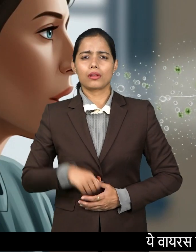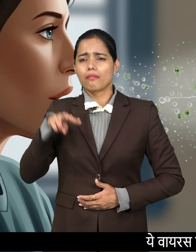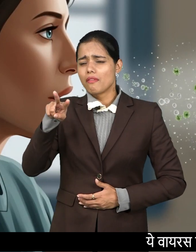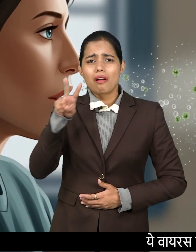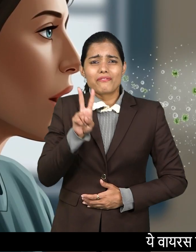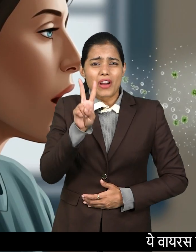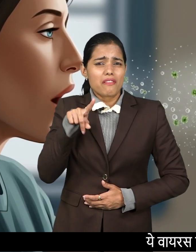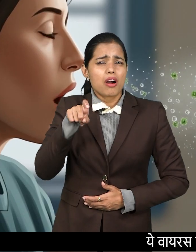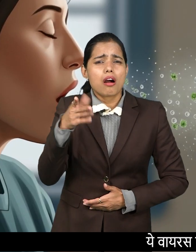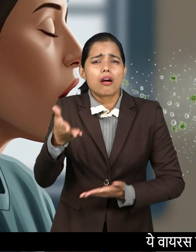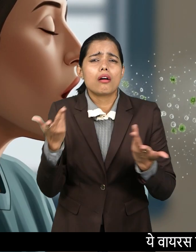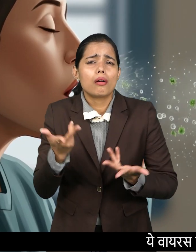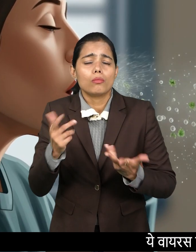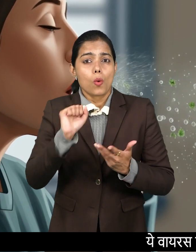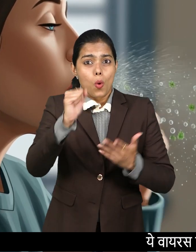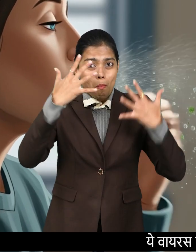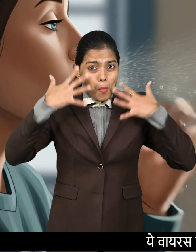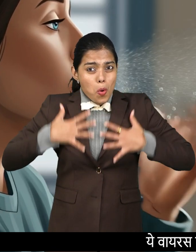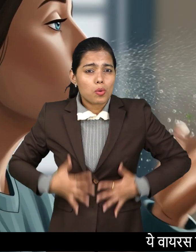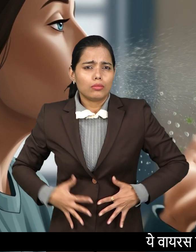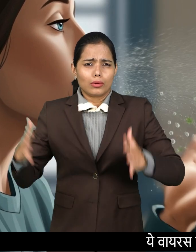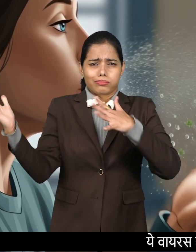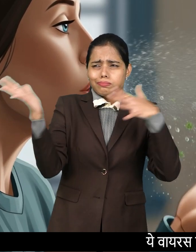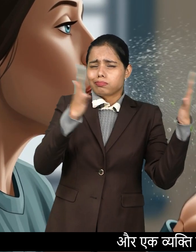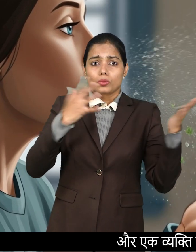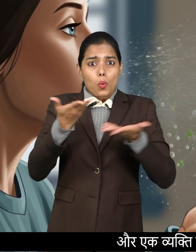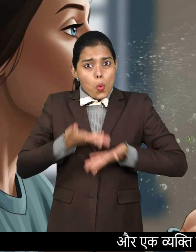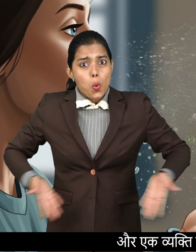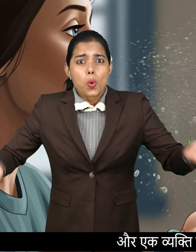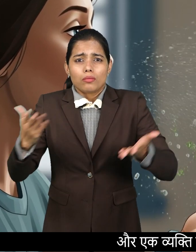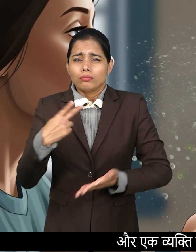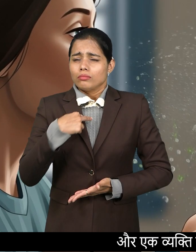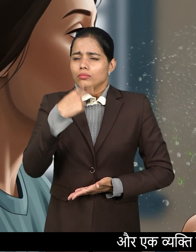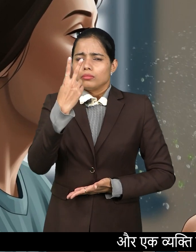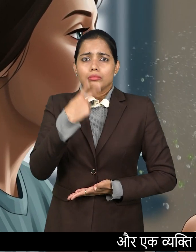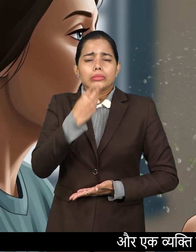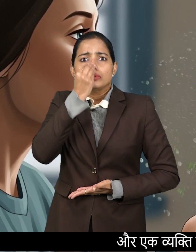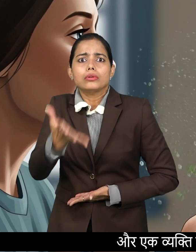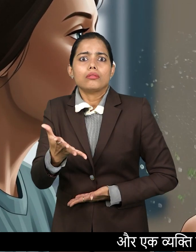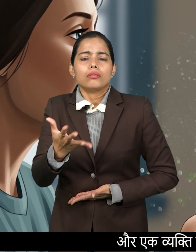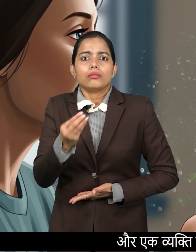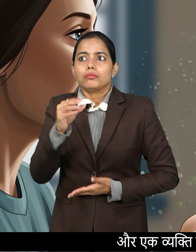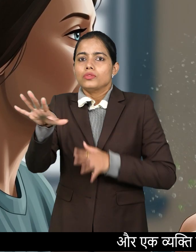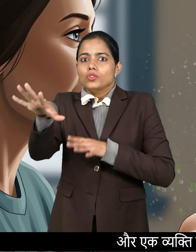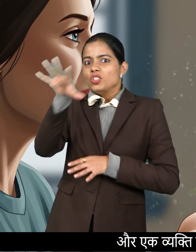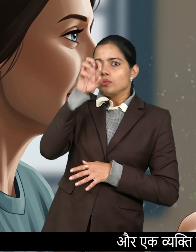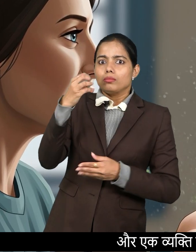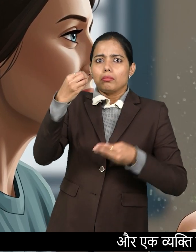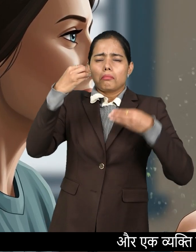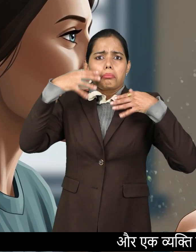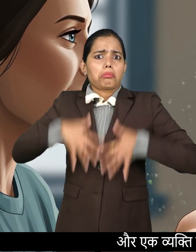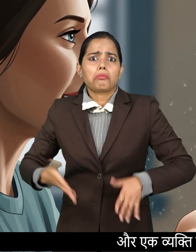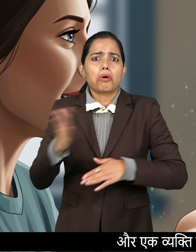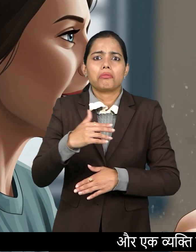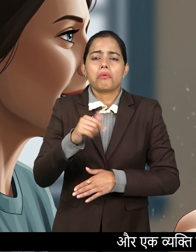ये वायरस हमारे शरीर में सांस के जरिए आते हैं और एक व्यक्ति से दूसरे व्यक्ति में सरलता से फैल जाते